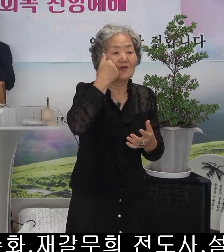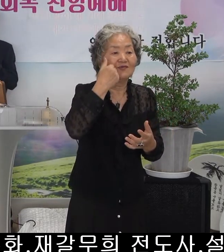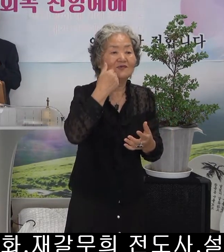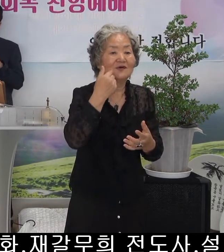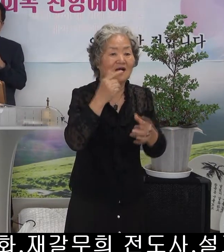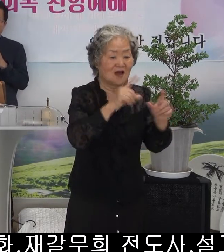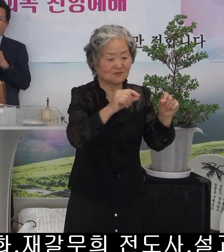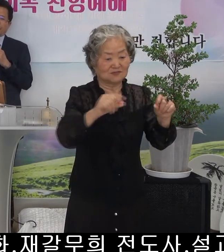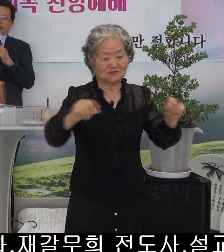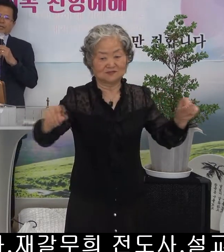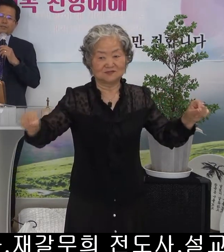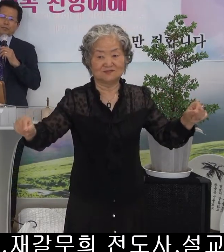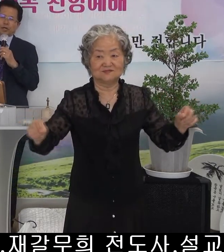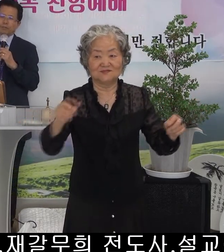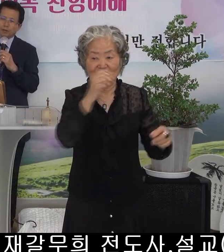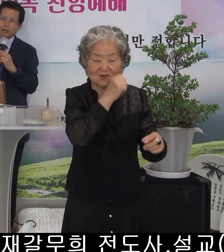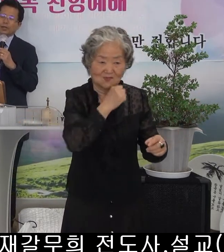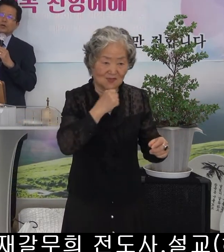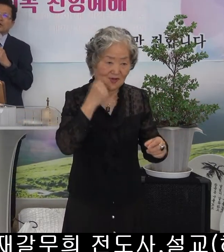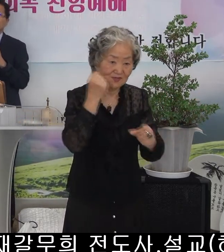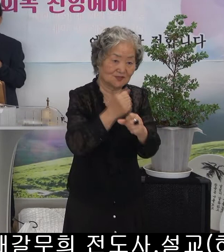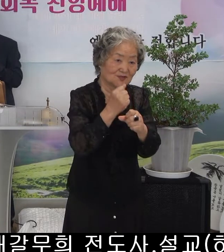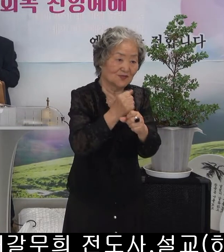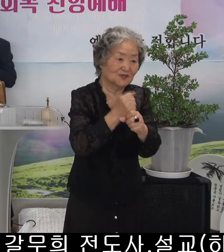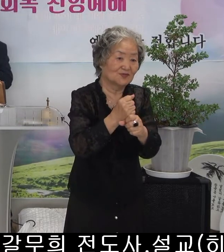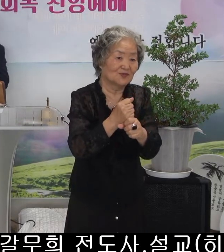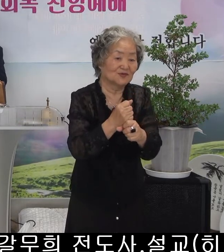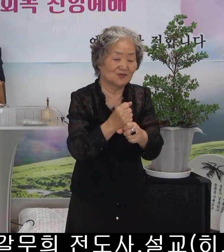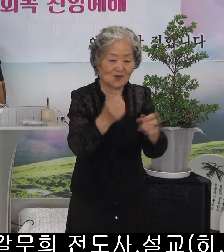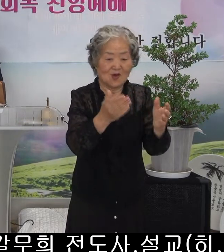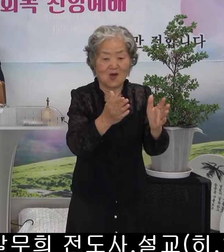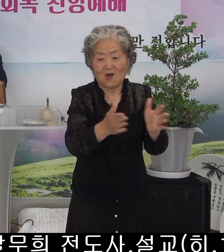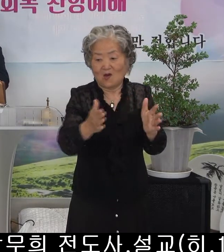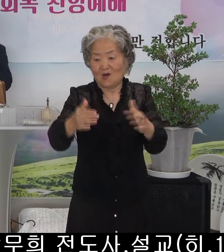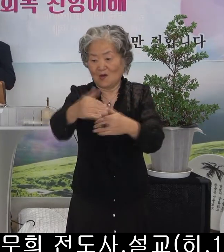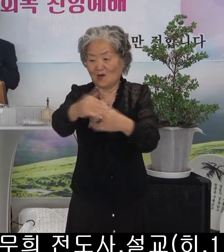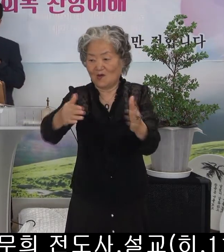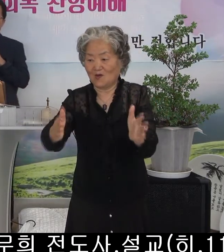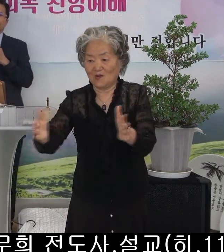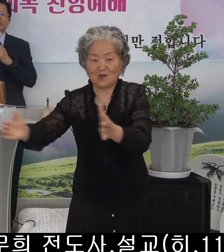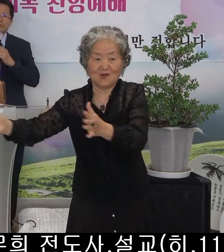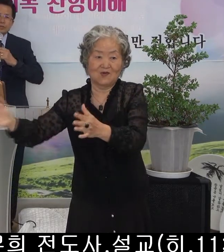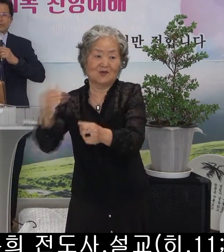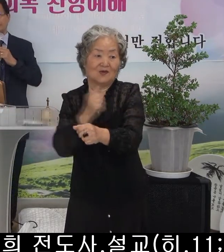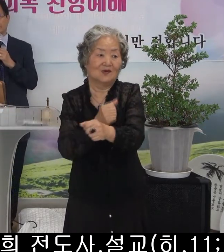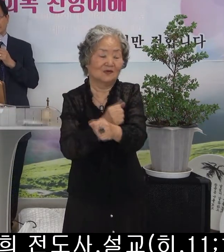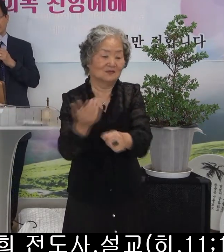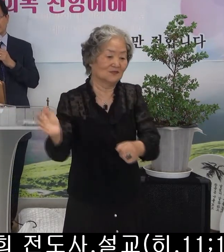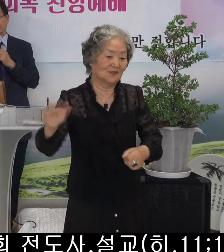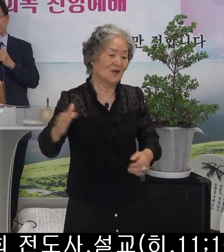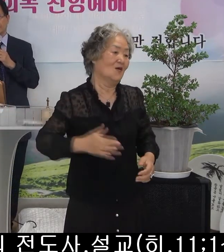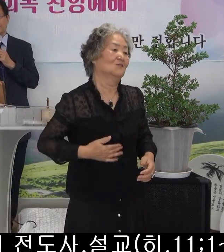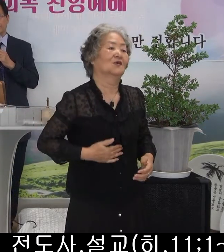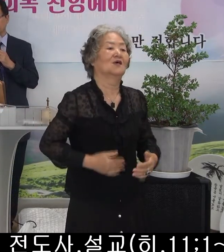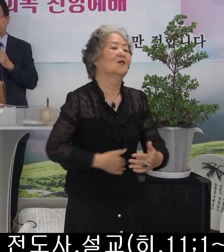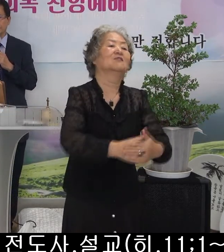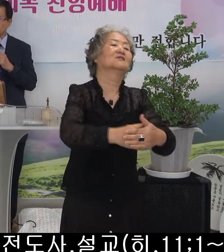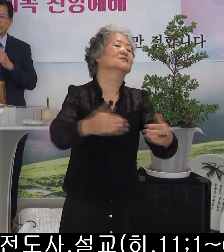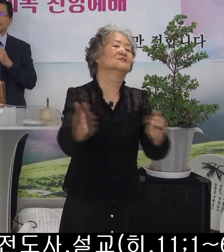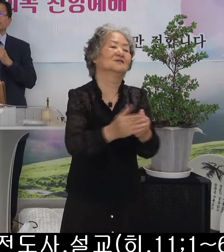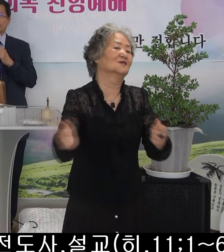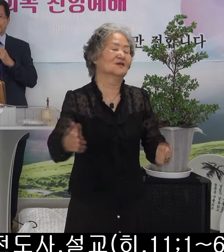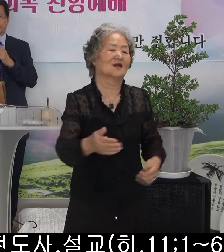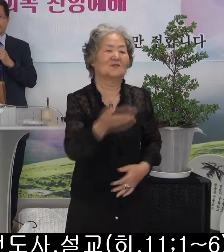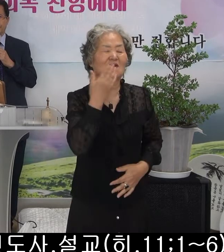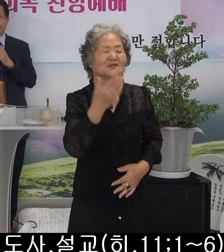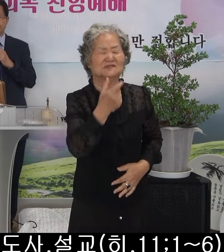상을 베풀었는데 나 배불러 안 먹어 하고 밖으로 나간다고 한다면 그 기분이 어떻겠습니까? 기분이